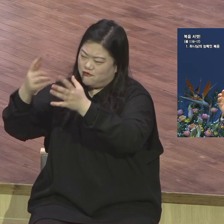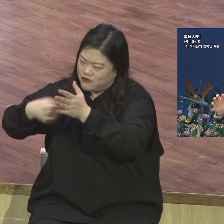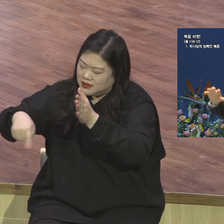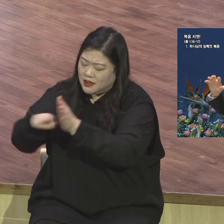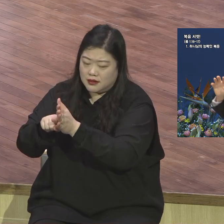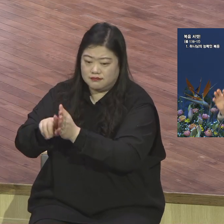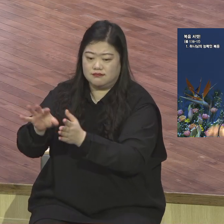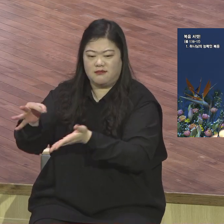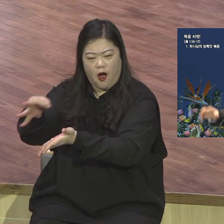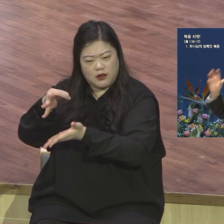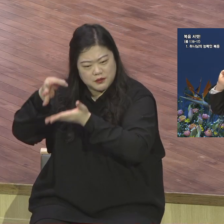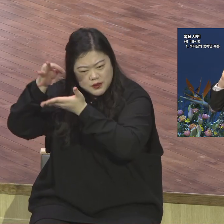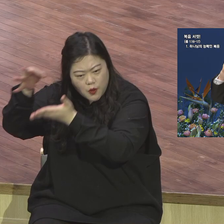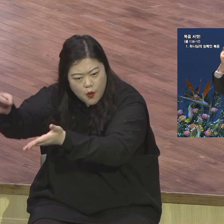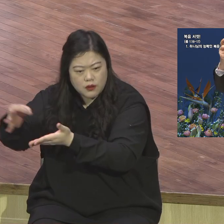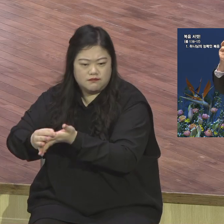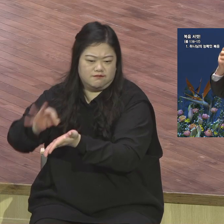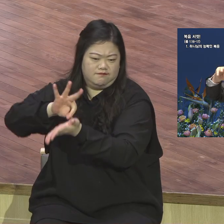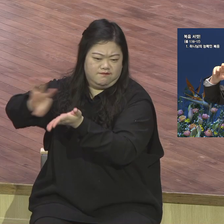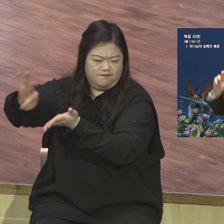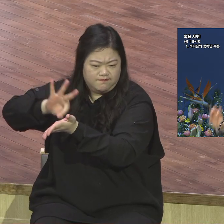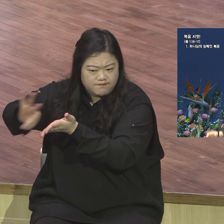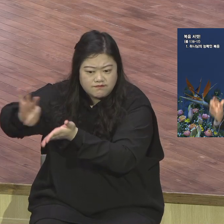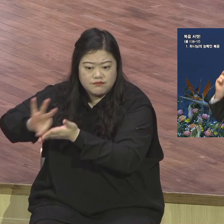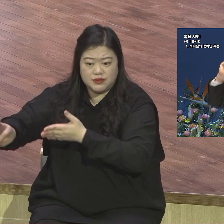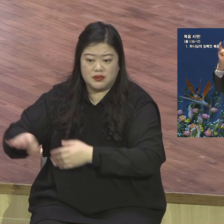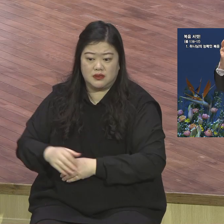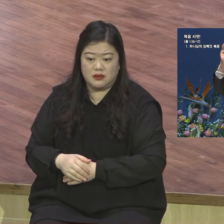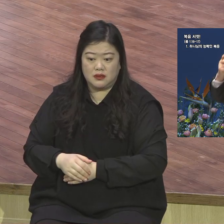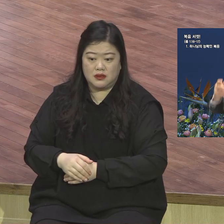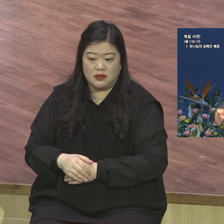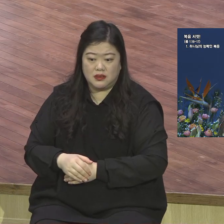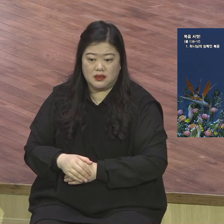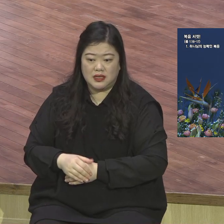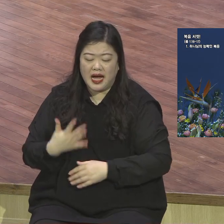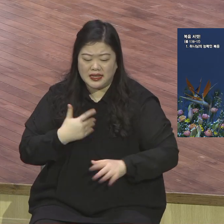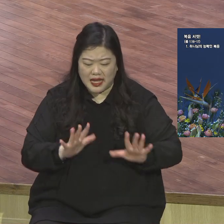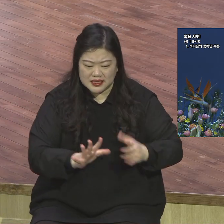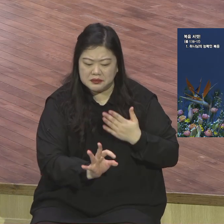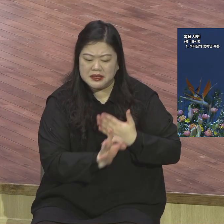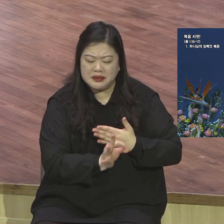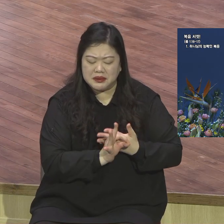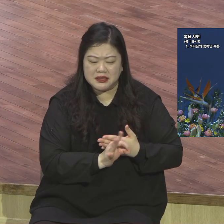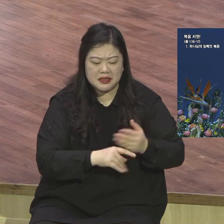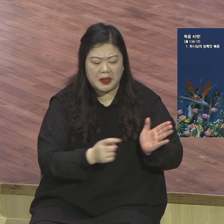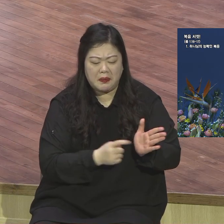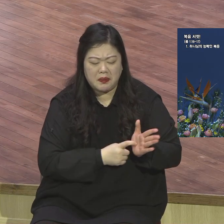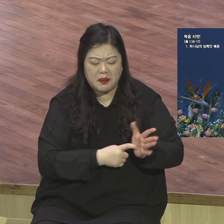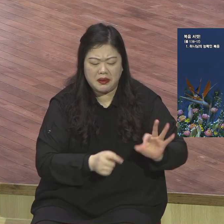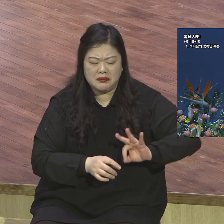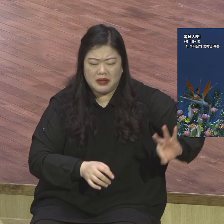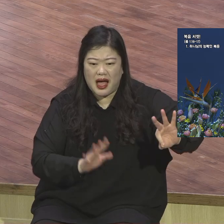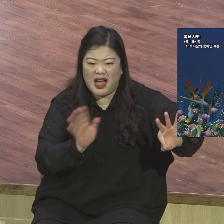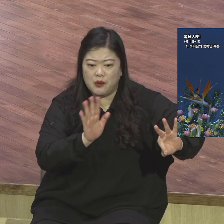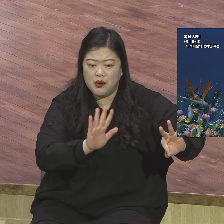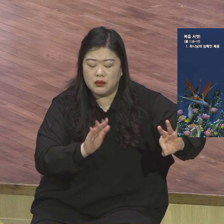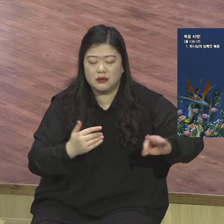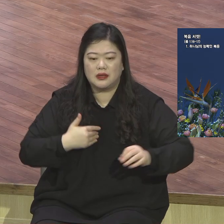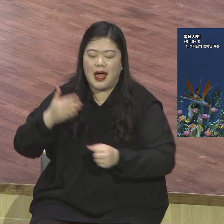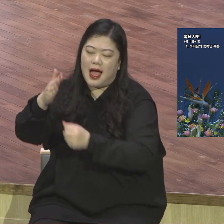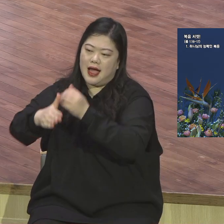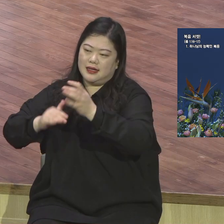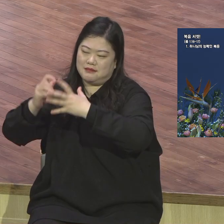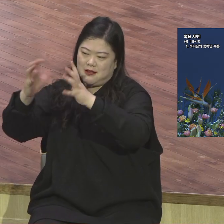그거 하셔야 됩니다. 썩을 것으로, 썩지 않을 것으로, 일시적인 것을 영원한 것으로 바꾸는 것이 우리의 헌신이에요. 이런 축복이